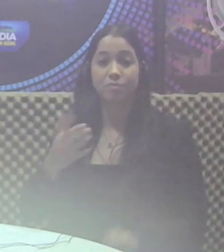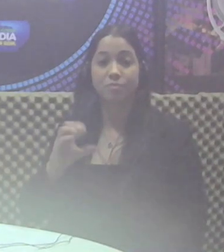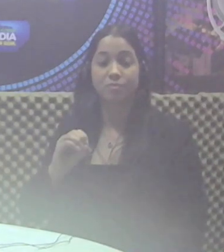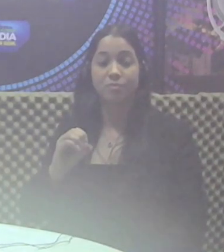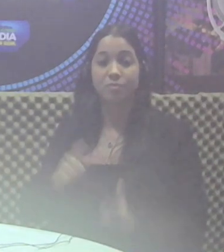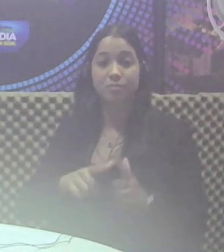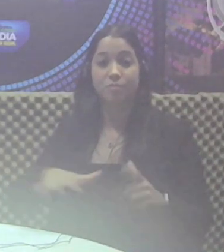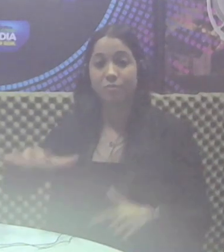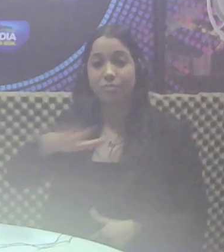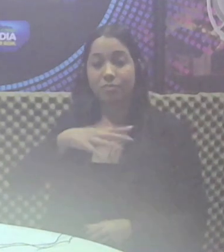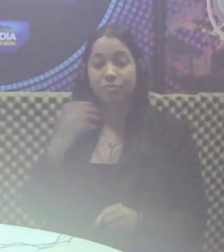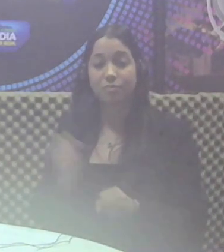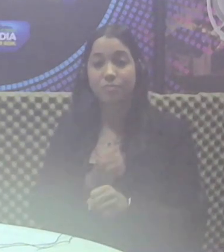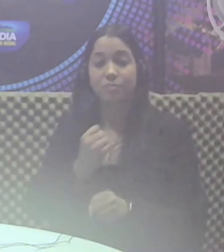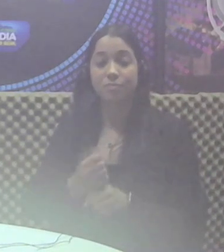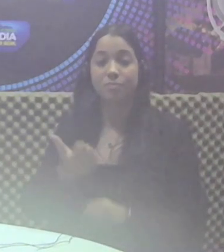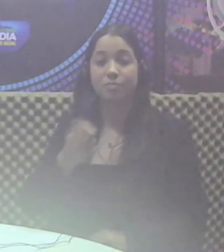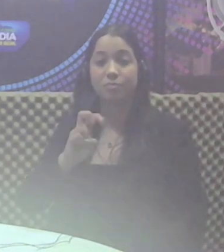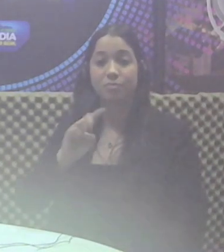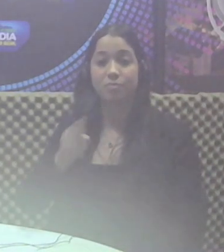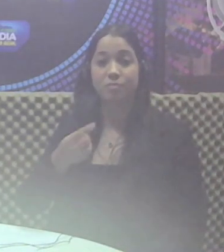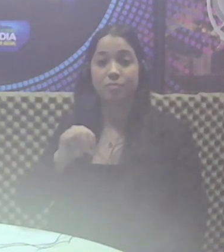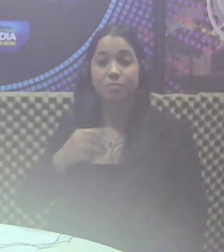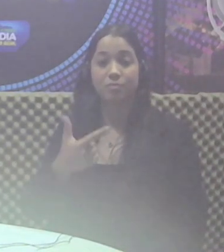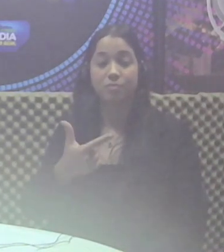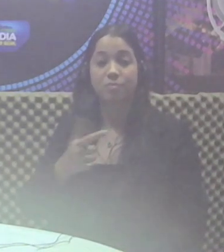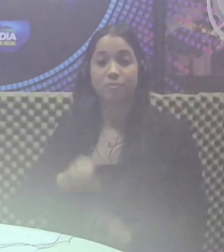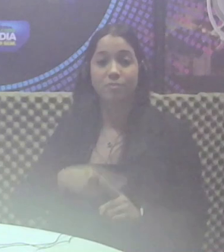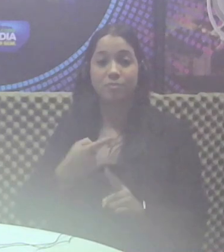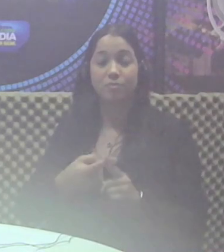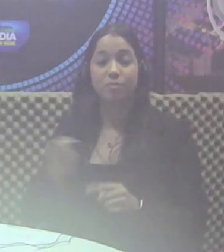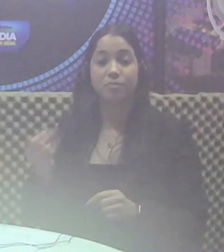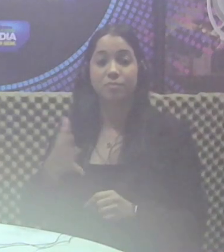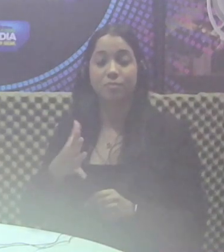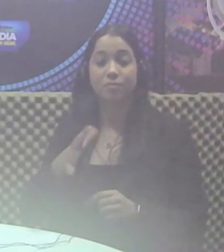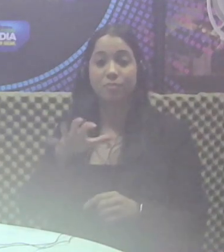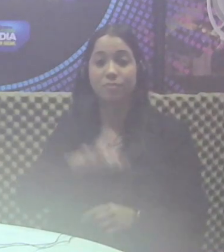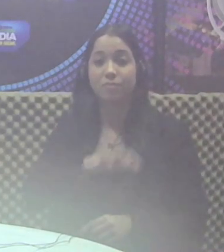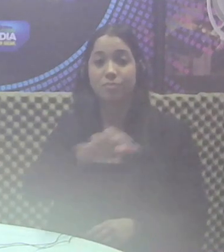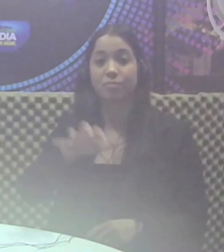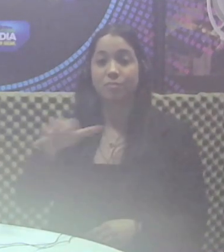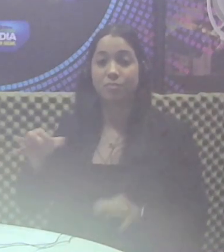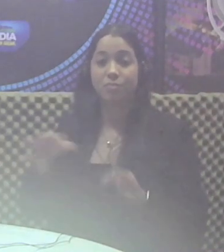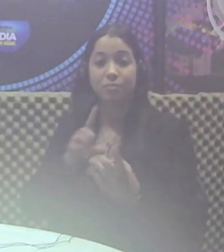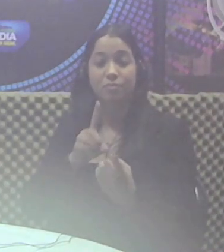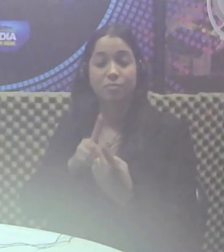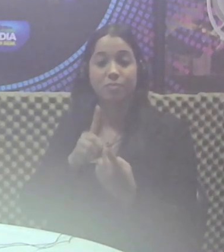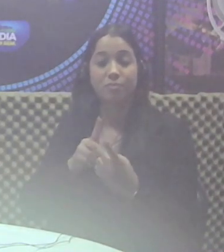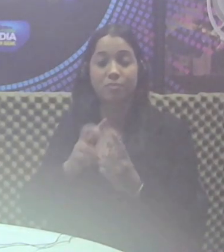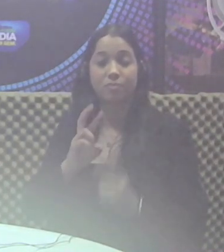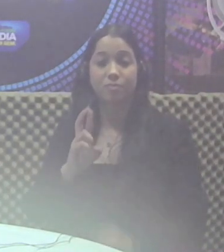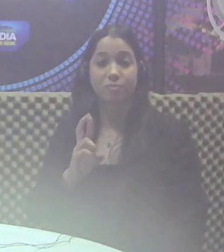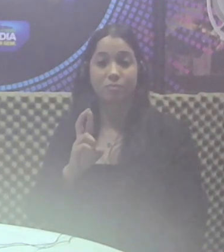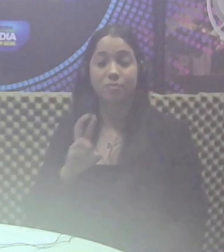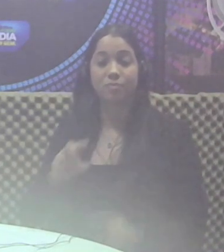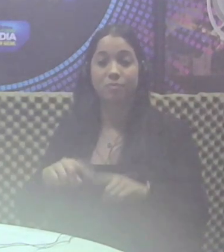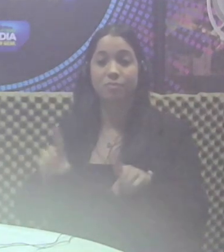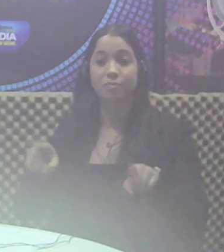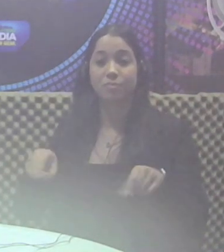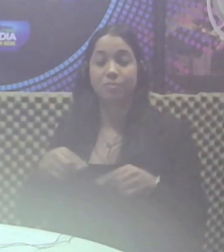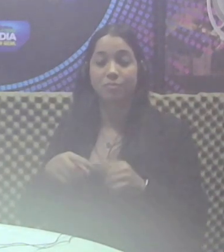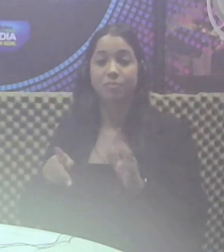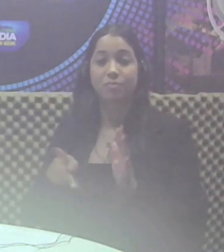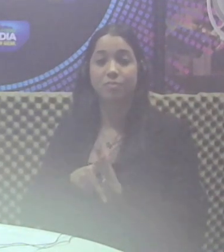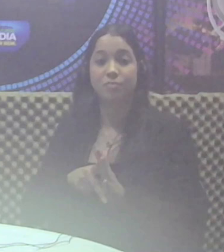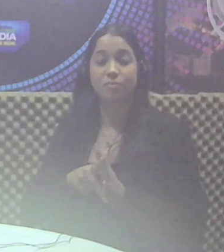área construída de 15 mil metros quadrados, além de novas alas. Pronto atendimento obstétrico, sala de processamento